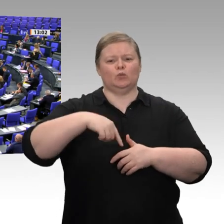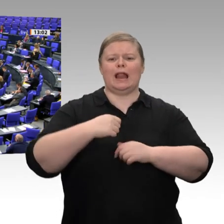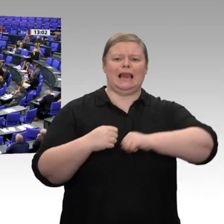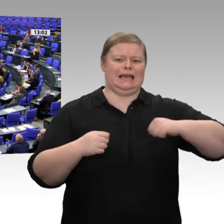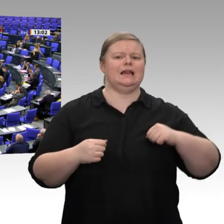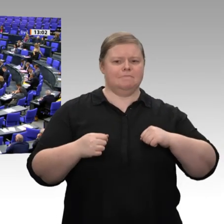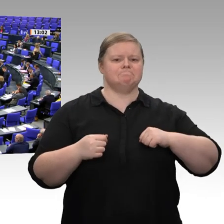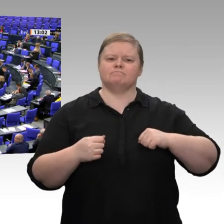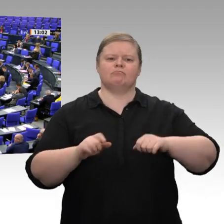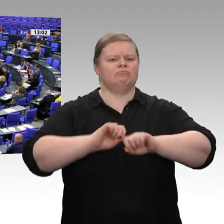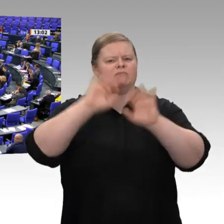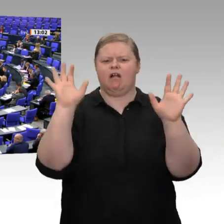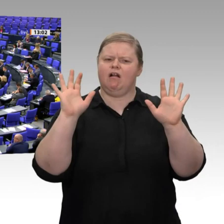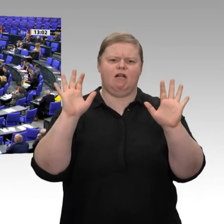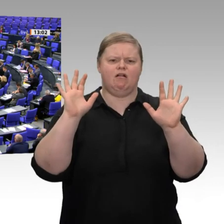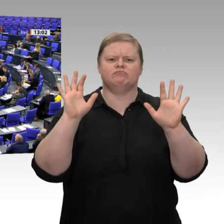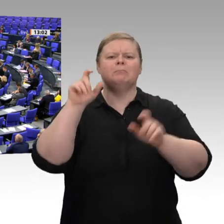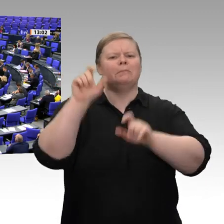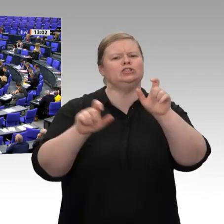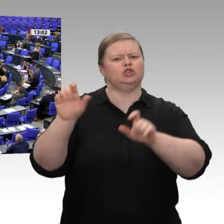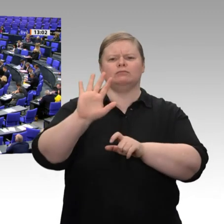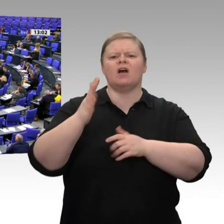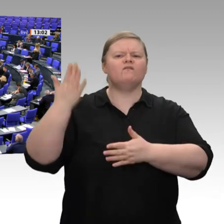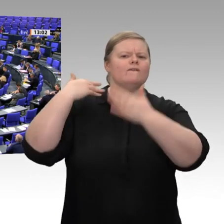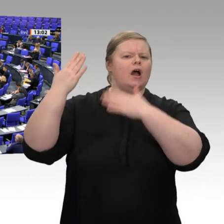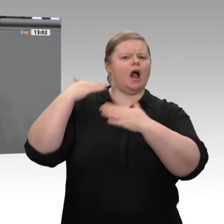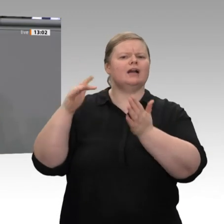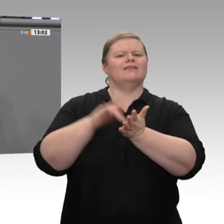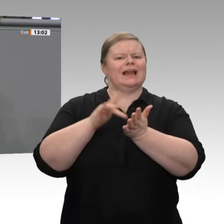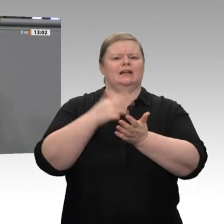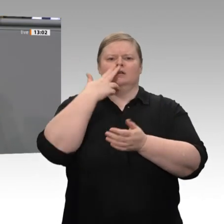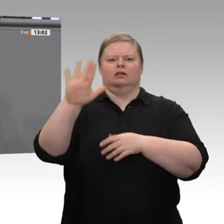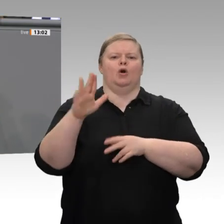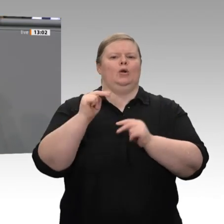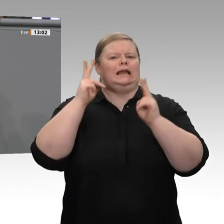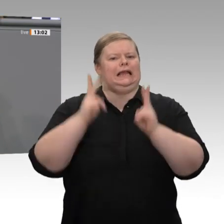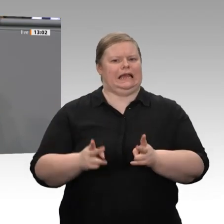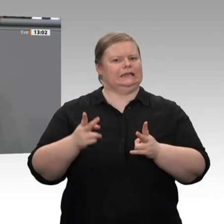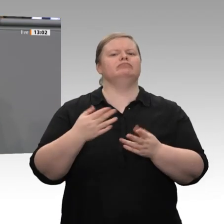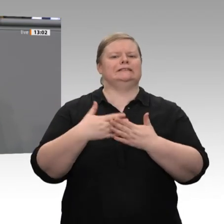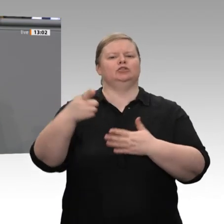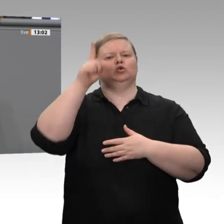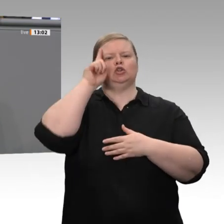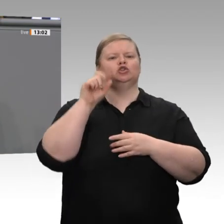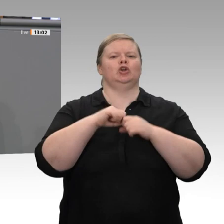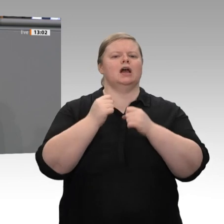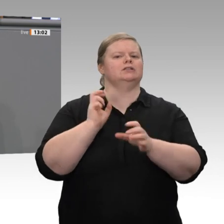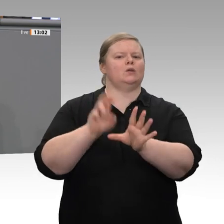deutsche Staatsangehörigkeit verloren haben, haben einen Wiedergutmachungsanspruch.